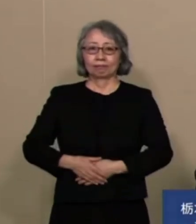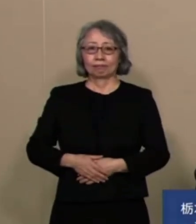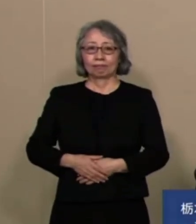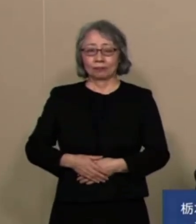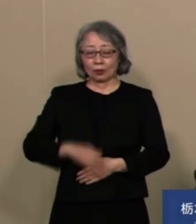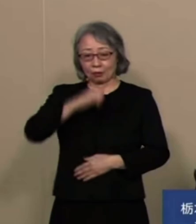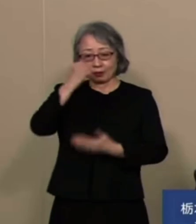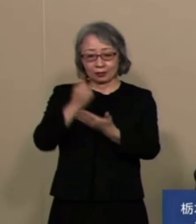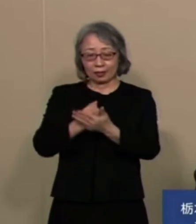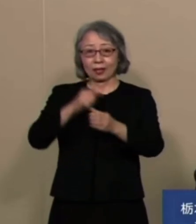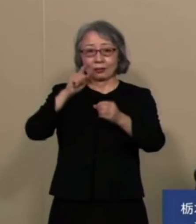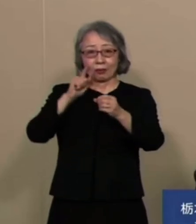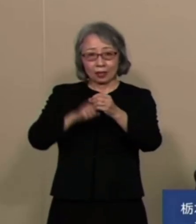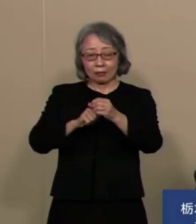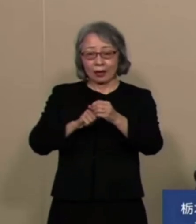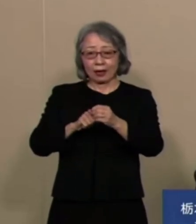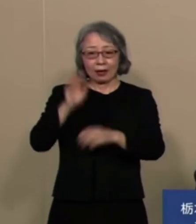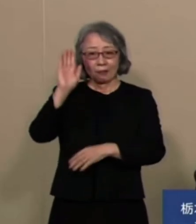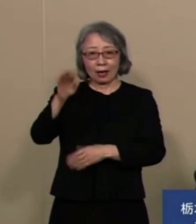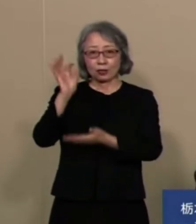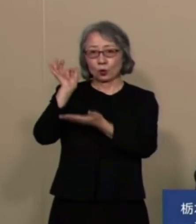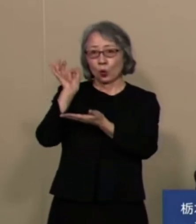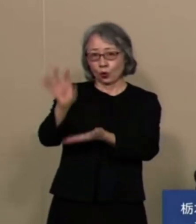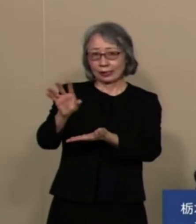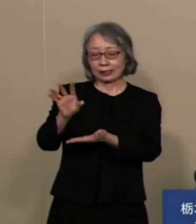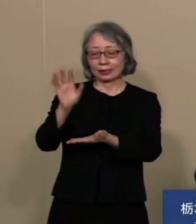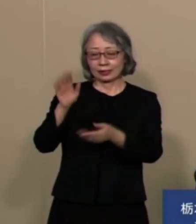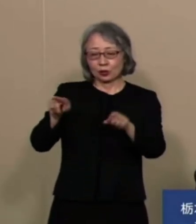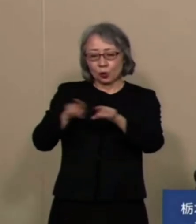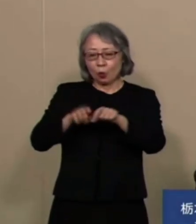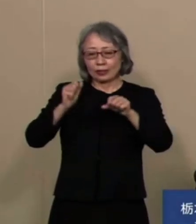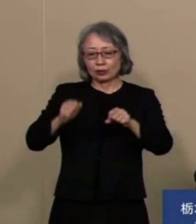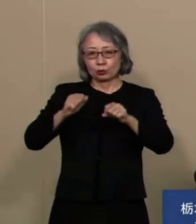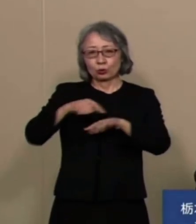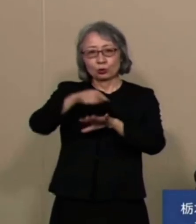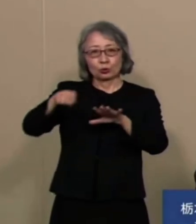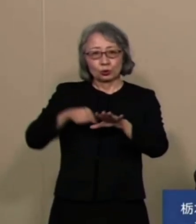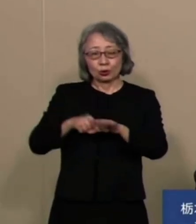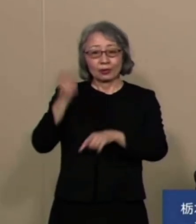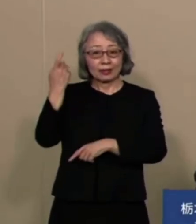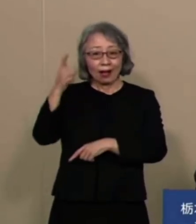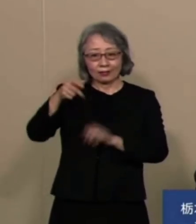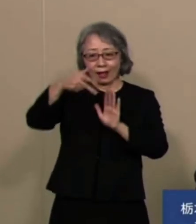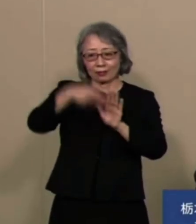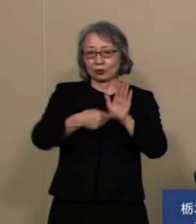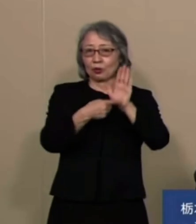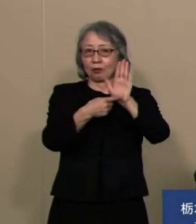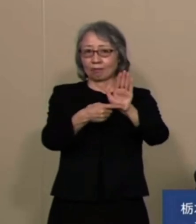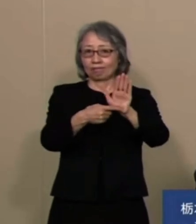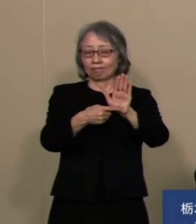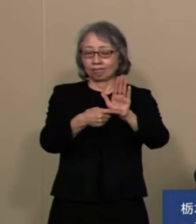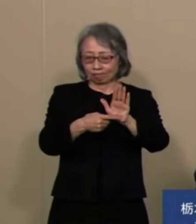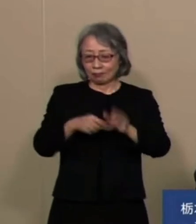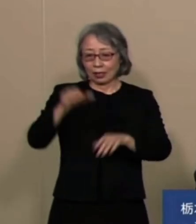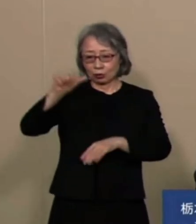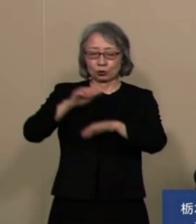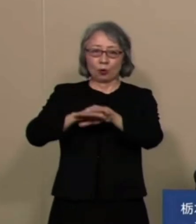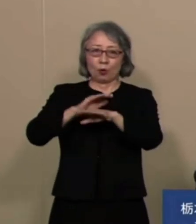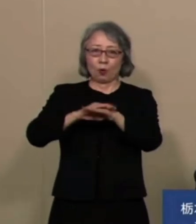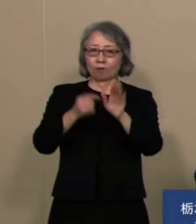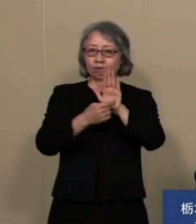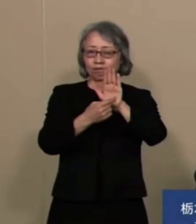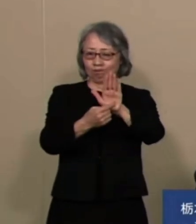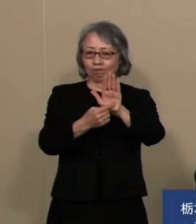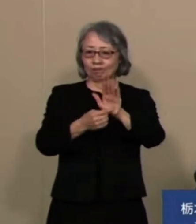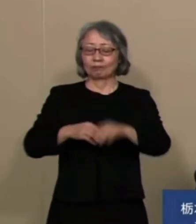ますその実現のため未来への投資共に作る栃木の足をスローガンに5つの